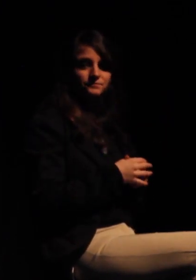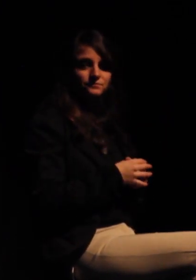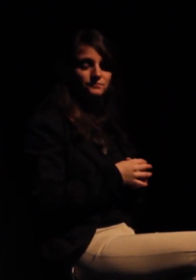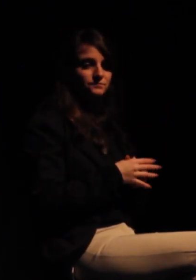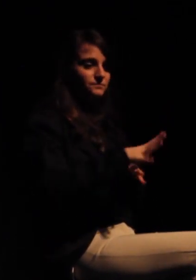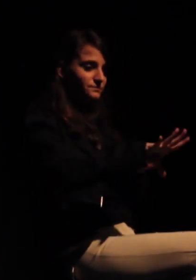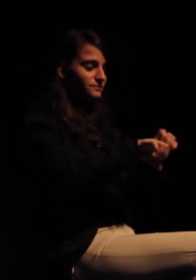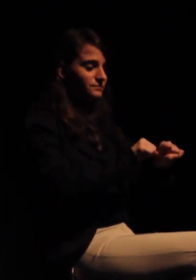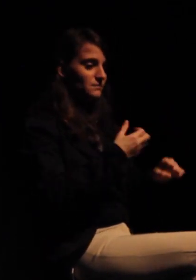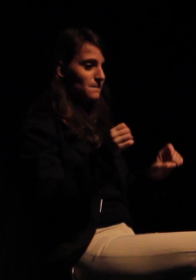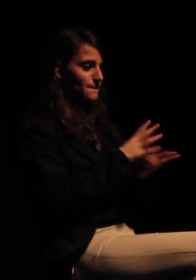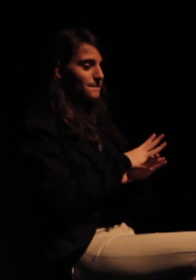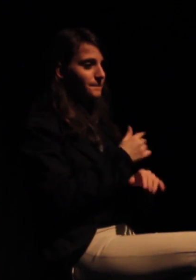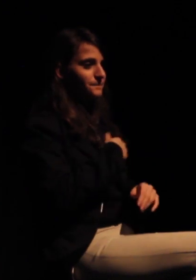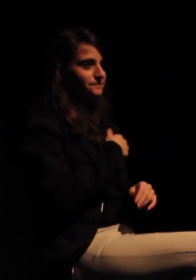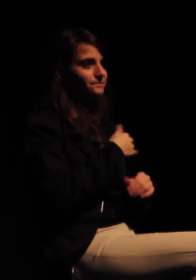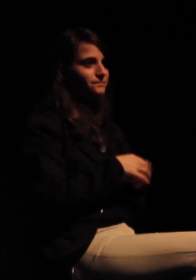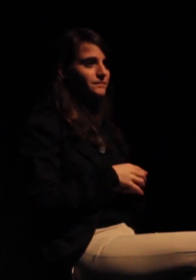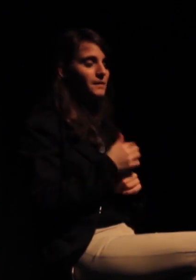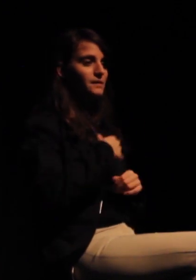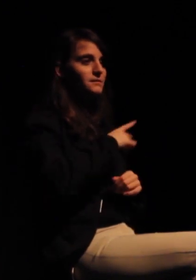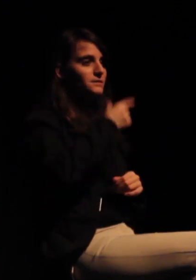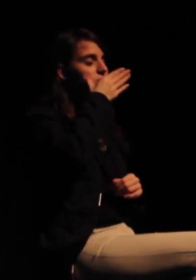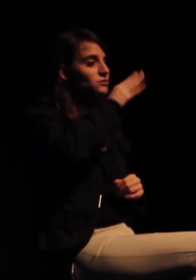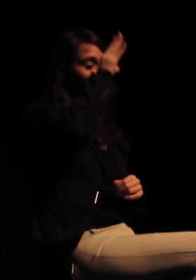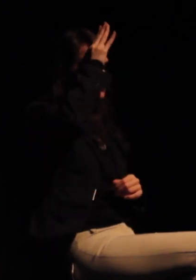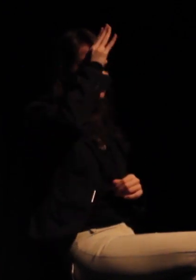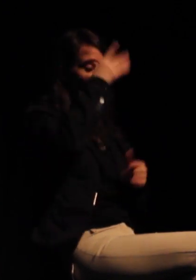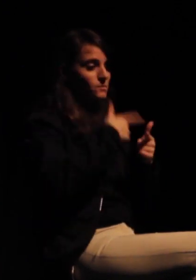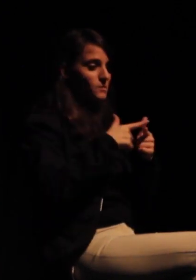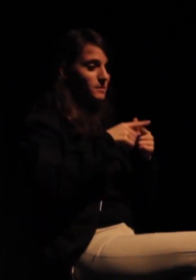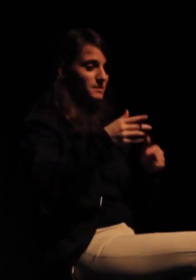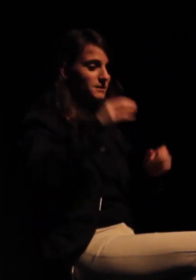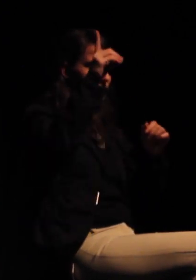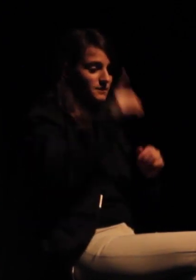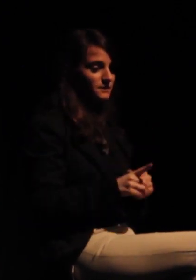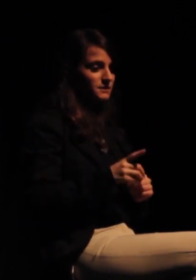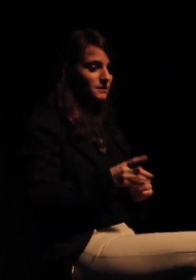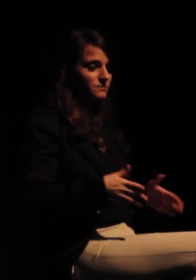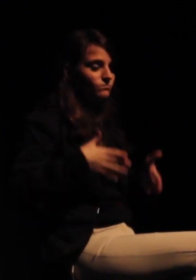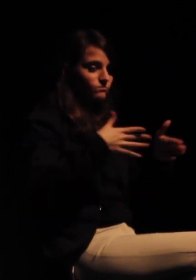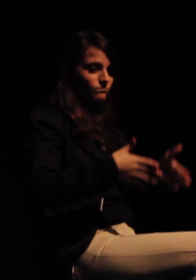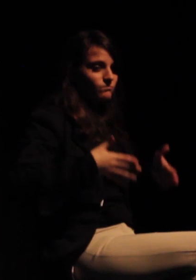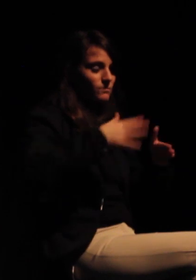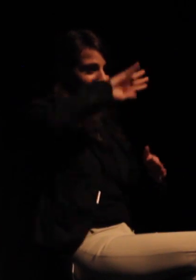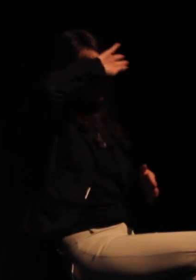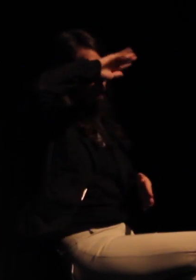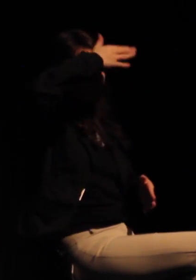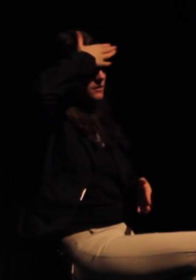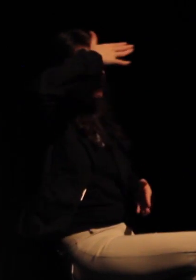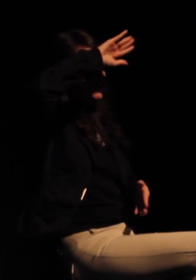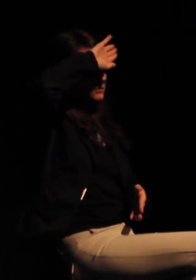me formando. Eu tinha uma tia que era paralítica, ela teve uma febre reumática